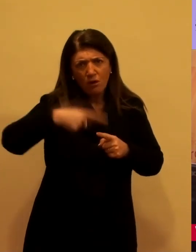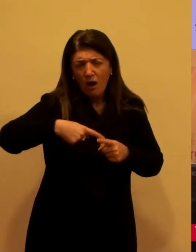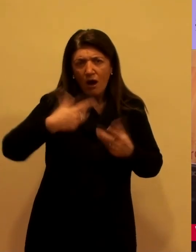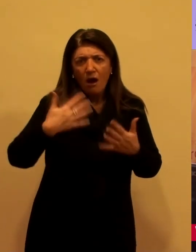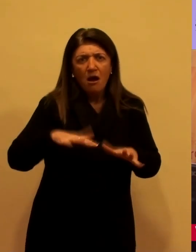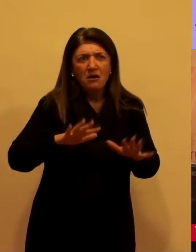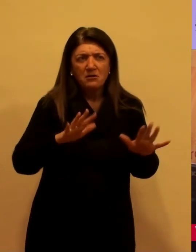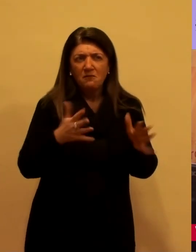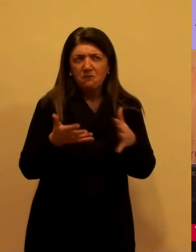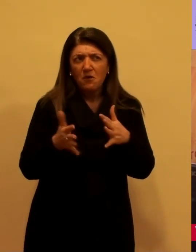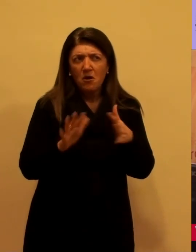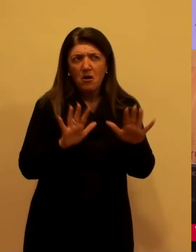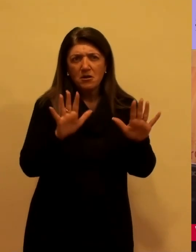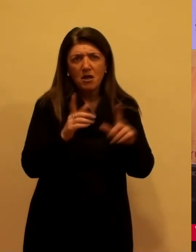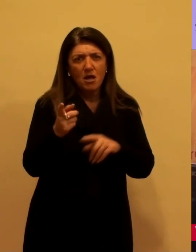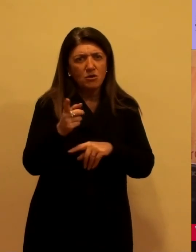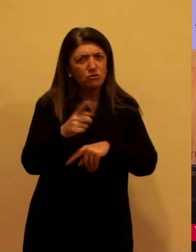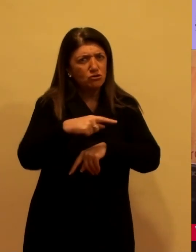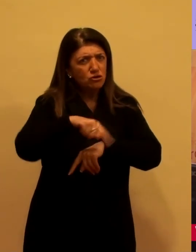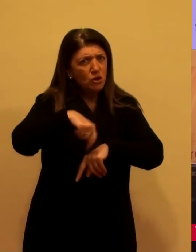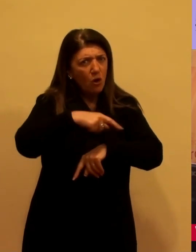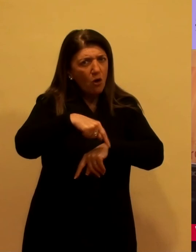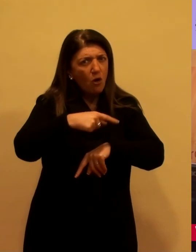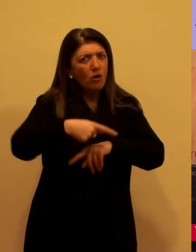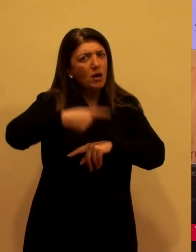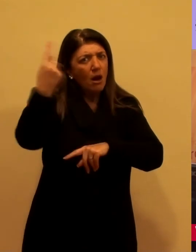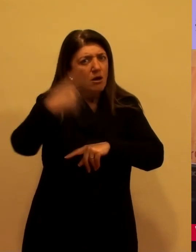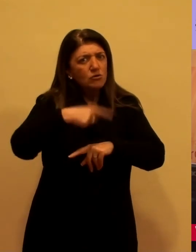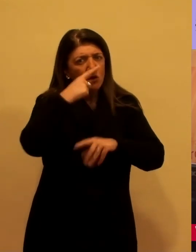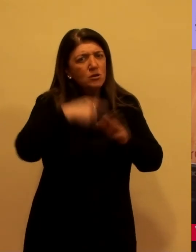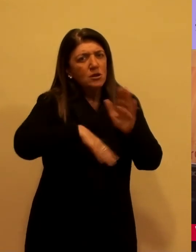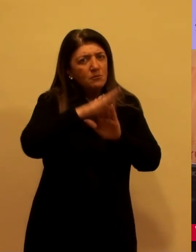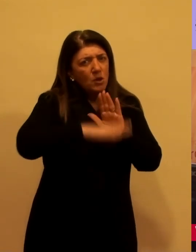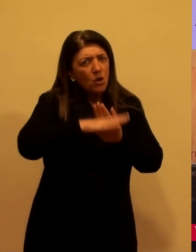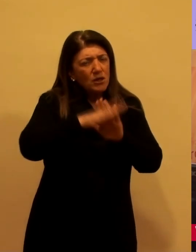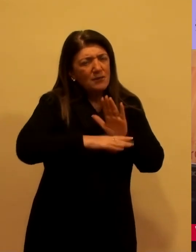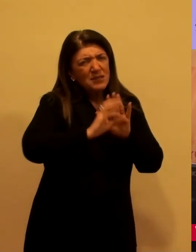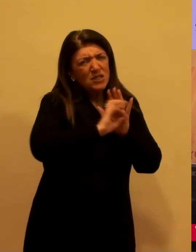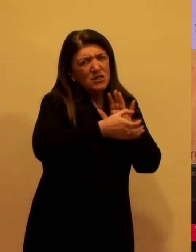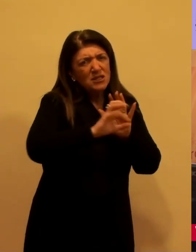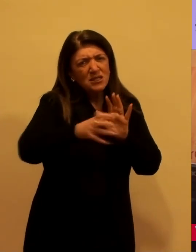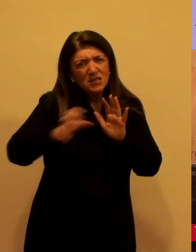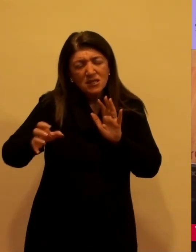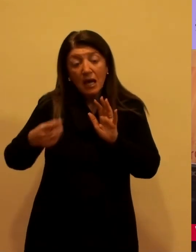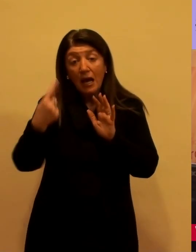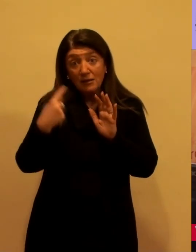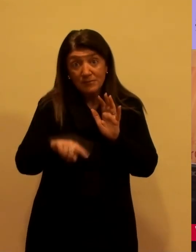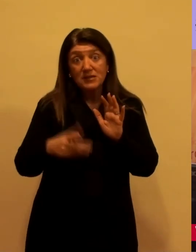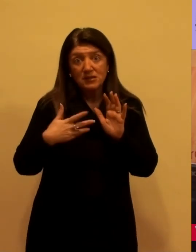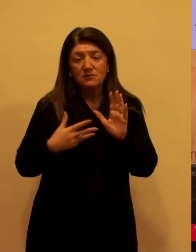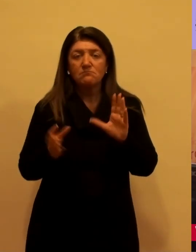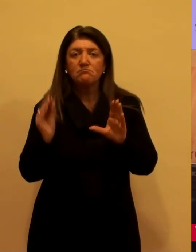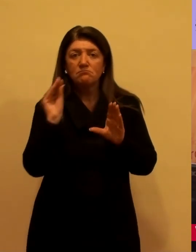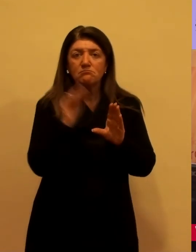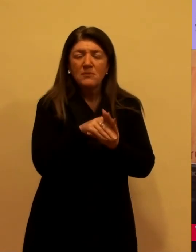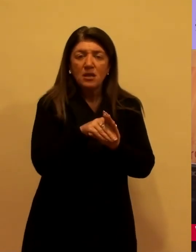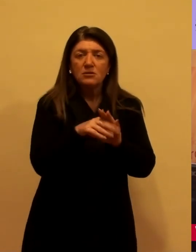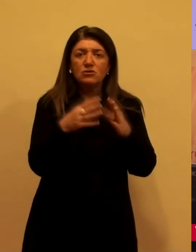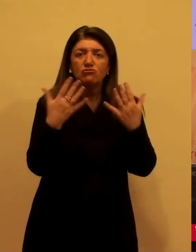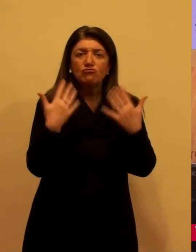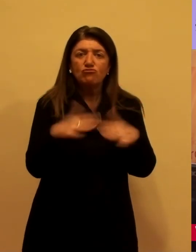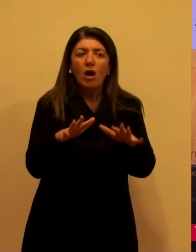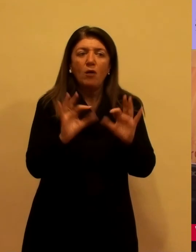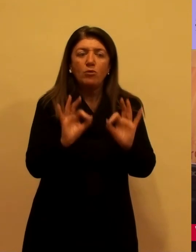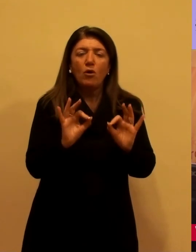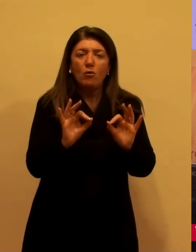una decina di ore giornaliere di programmazione, dove abbiamo messo a disposizione appunto del pubblico